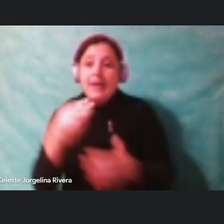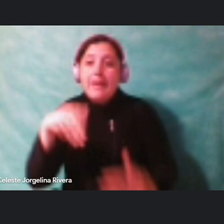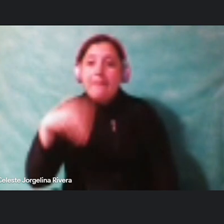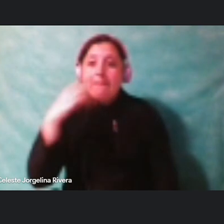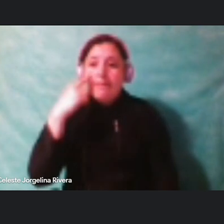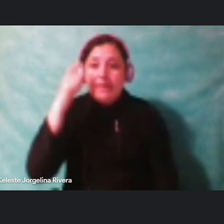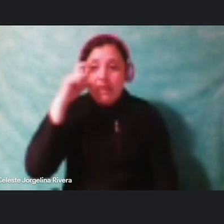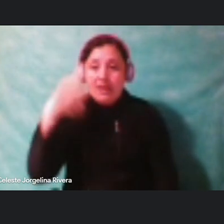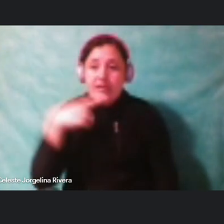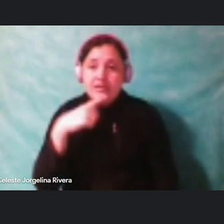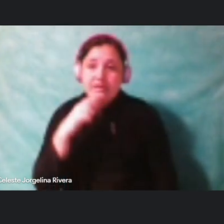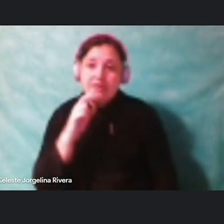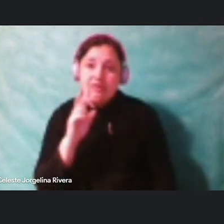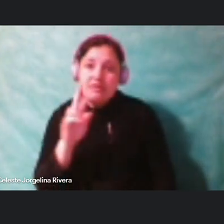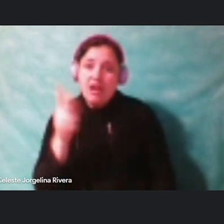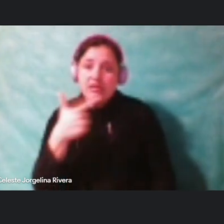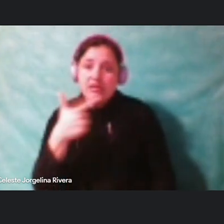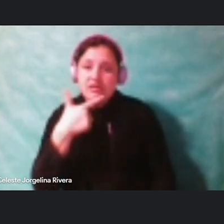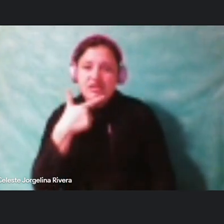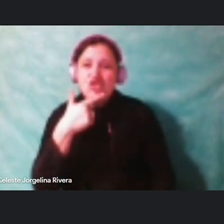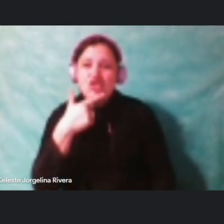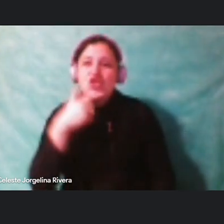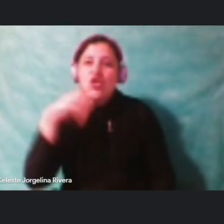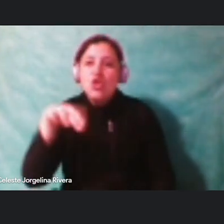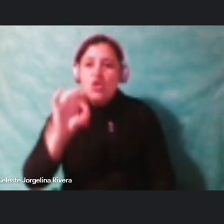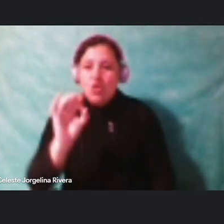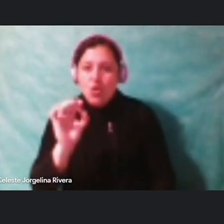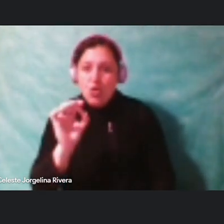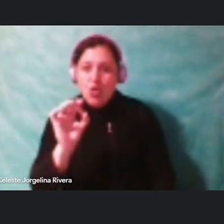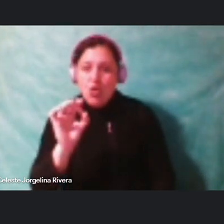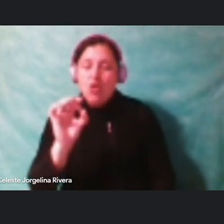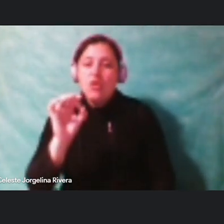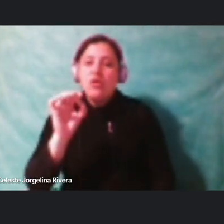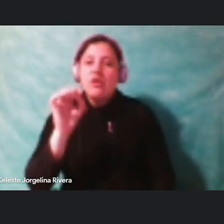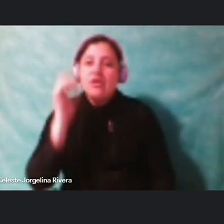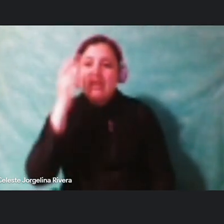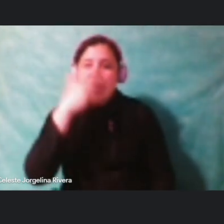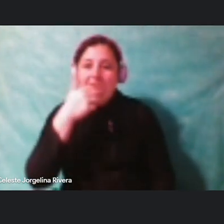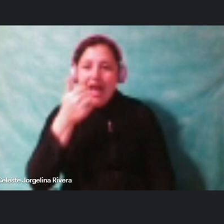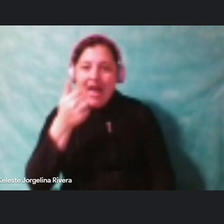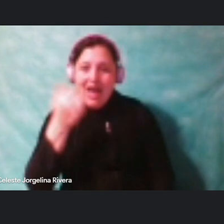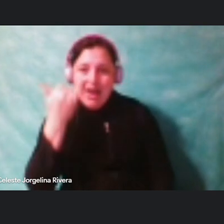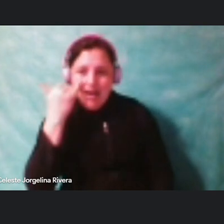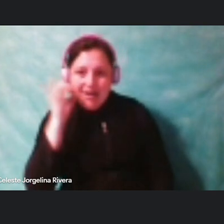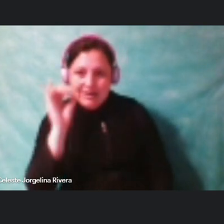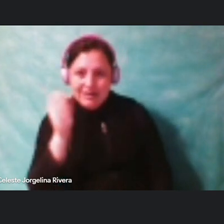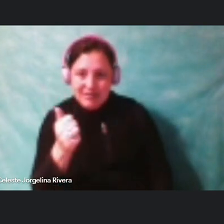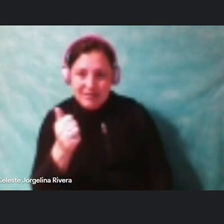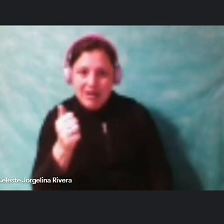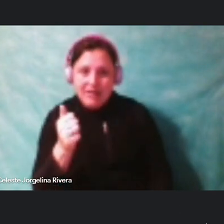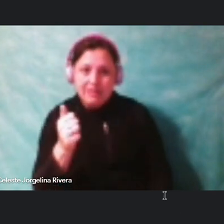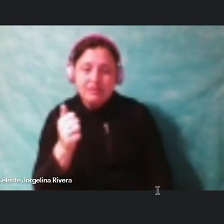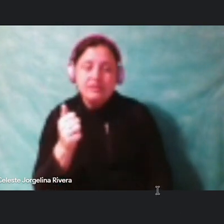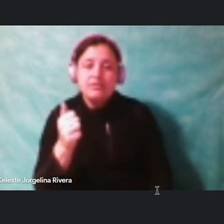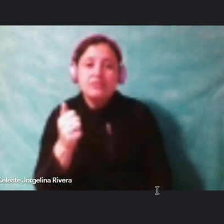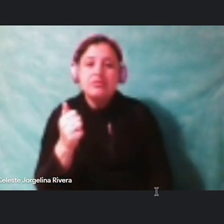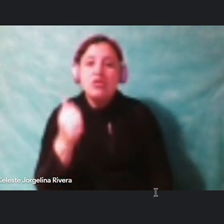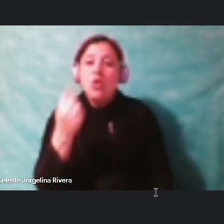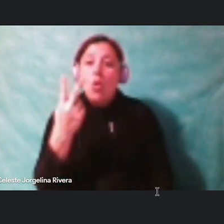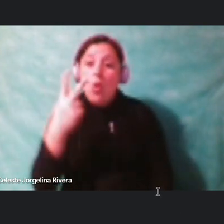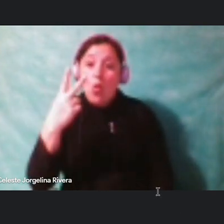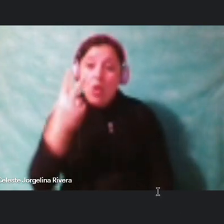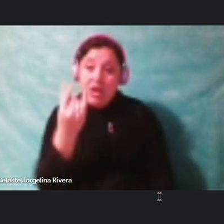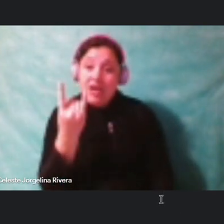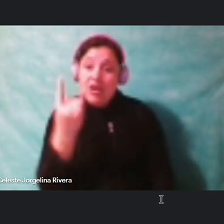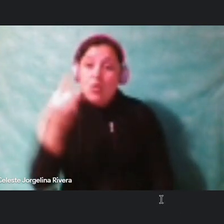¿Ping? ¿Qué sería, profe, ahí? Una simple definición, ¿sí? Una simple definición de